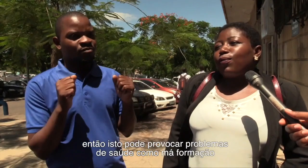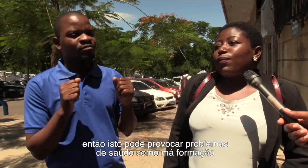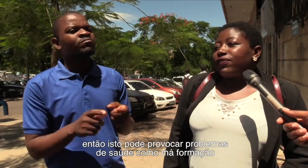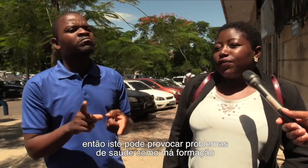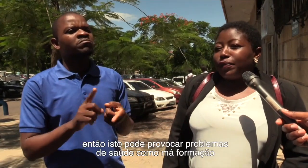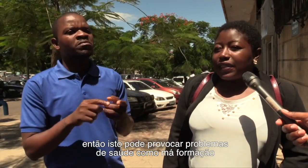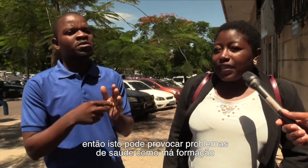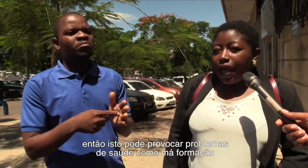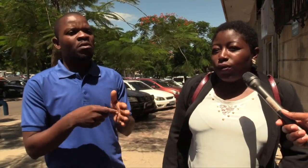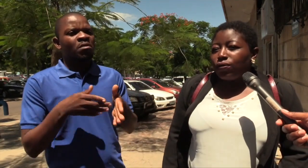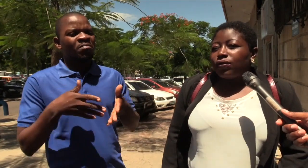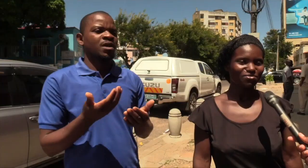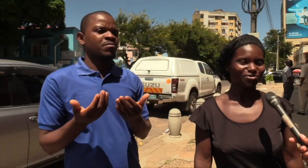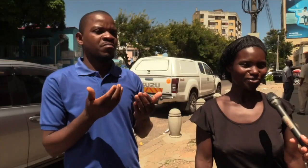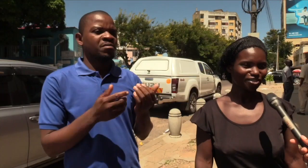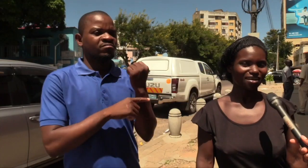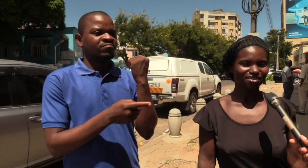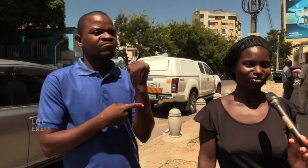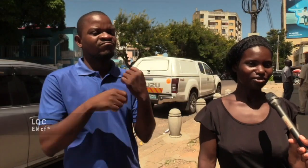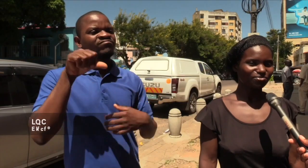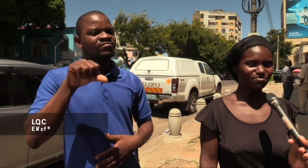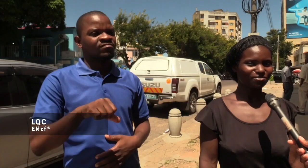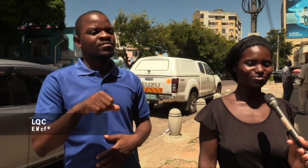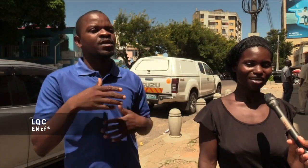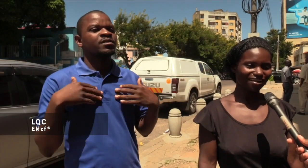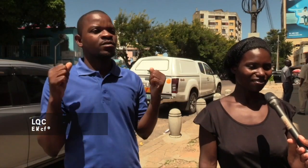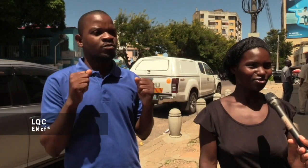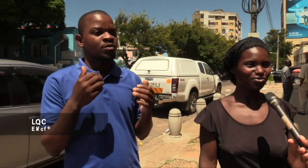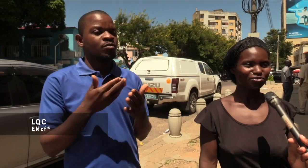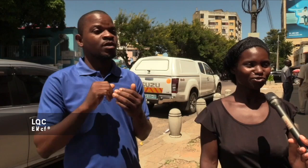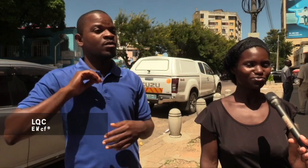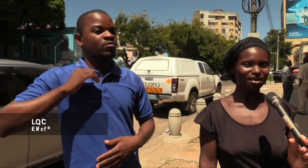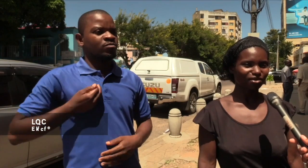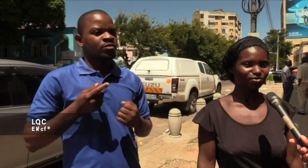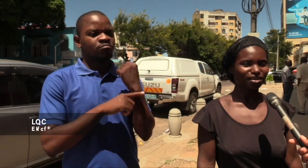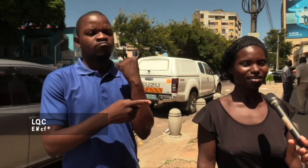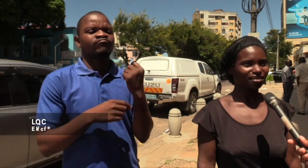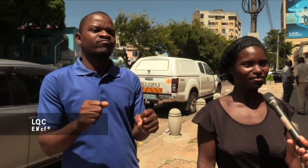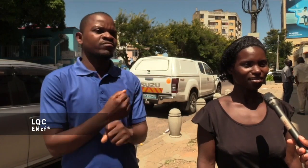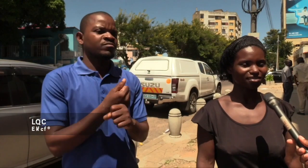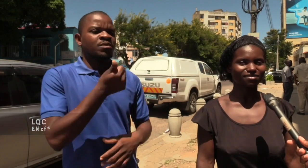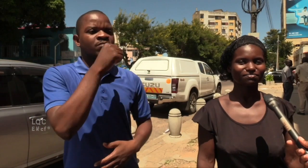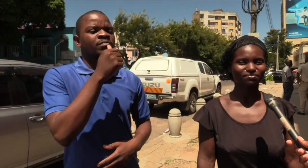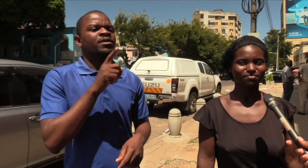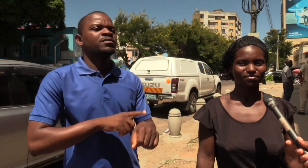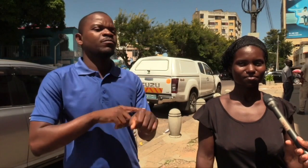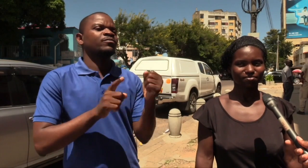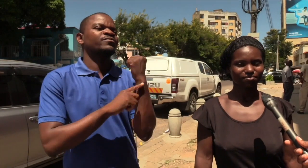como má formação. Pode prejudicar a saúde do bebê. A mulher grávida não pode consumir álcool durante a gravidez.